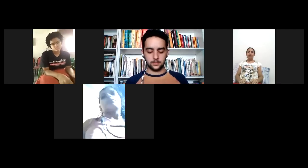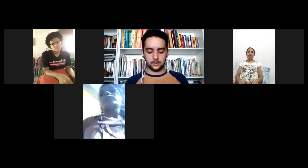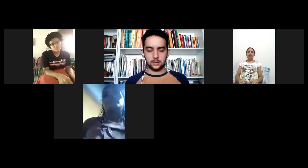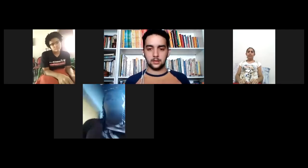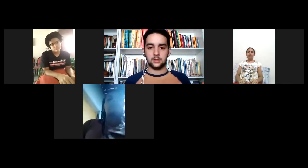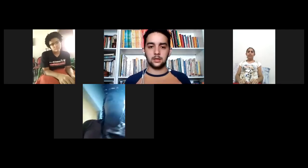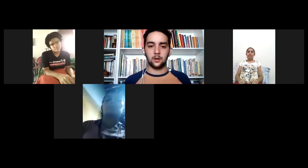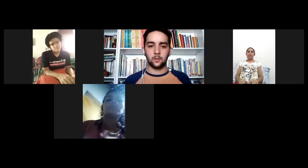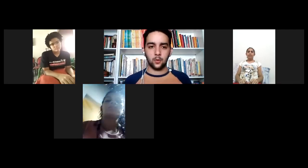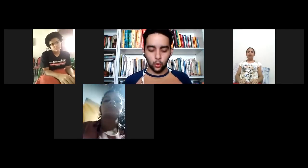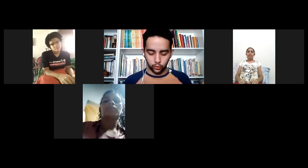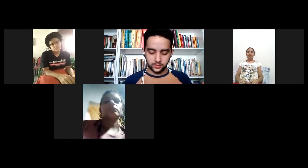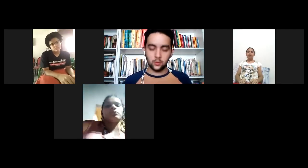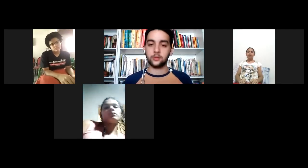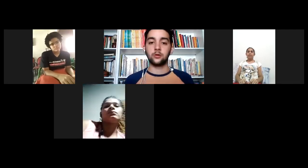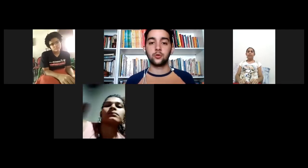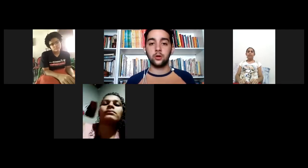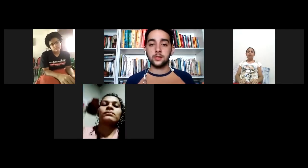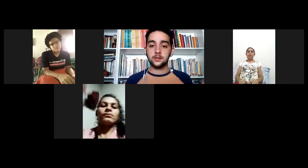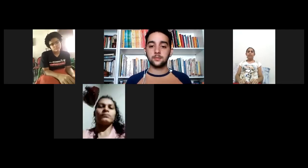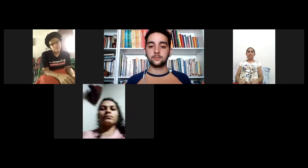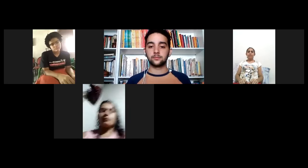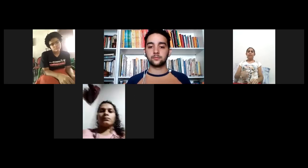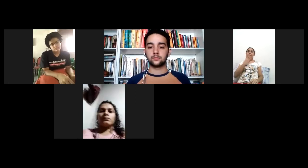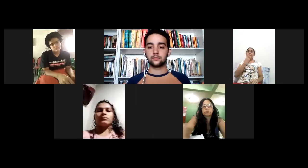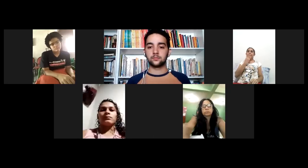Sim. Então, cores. Como é o sinal de cores?